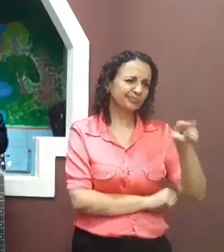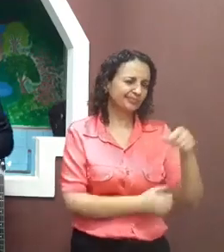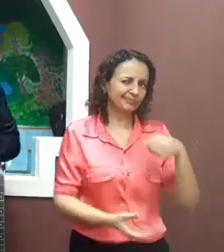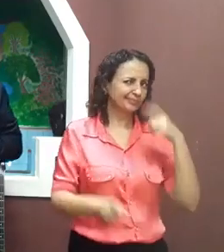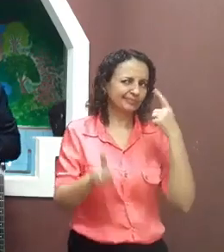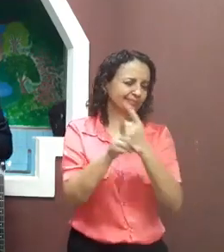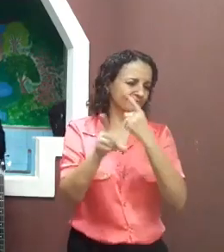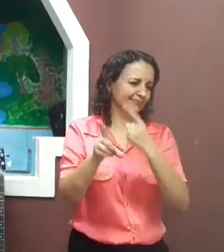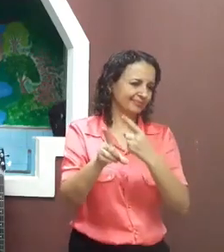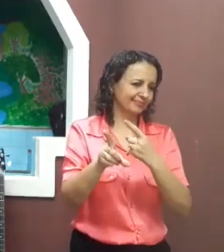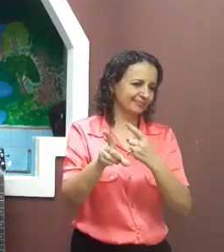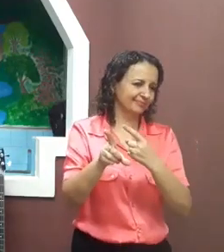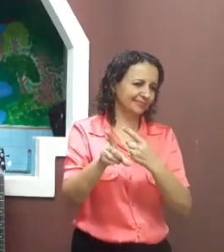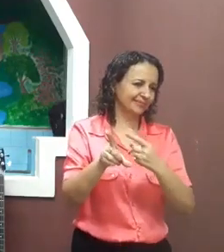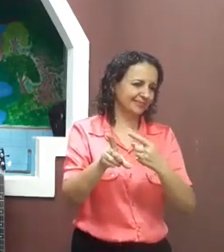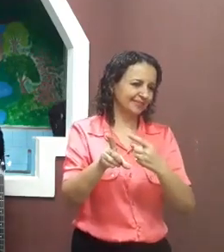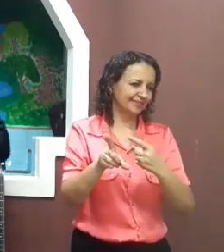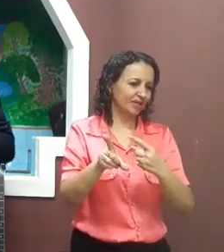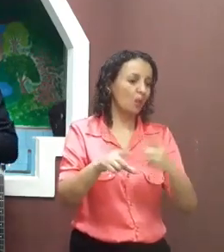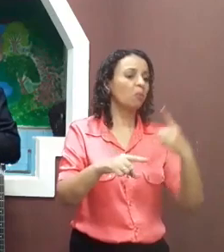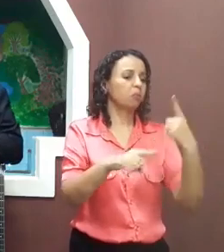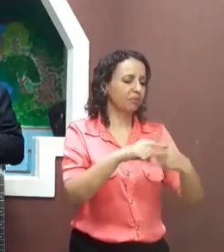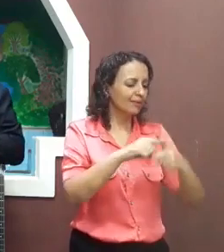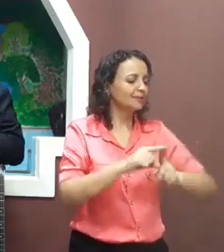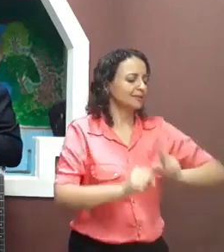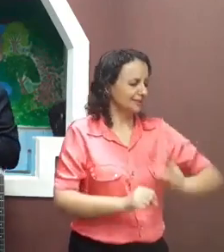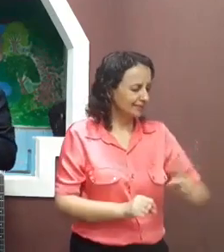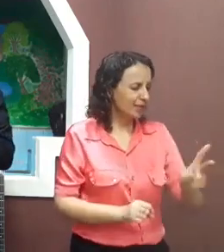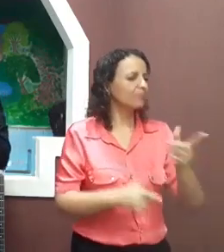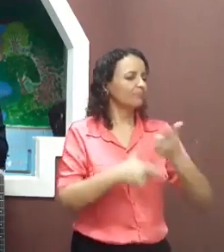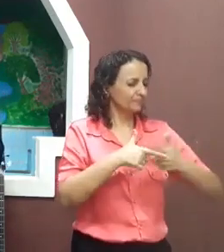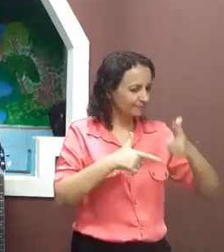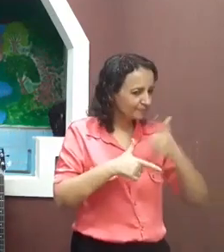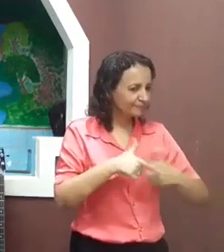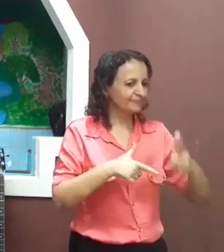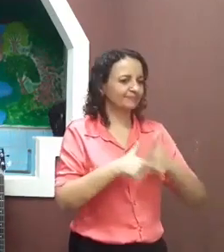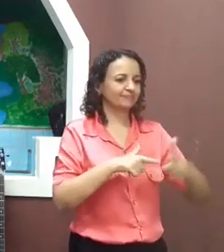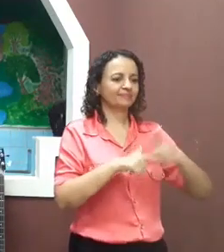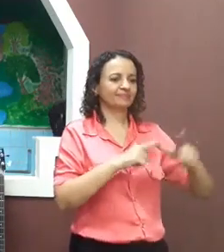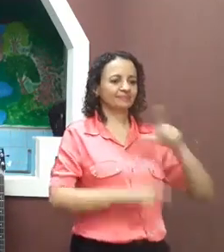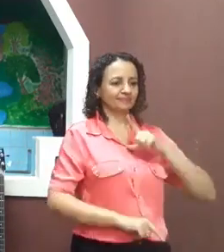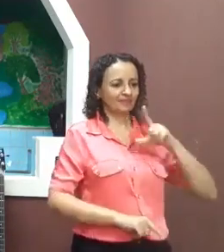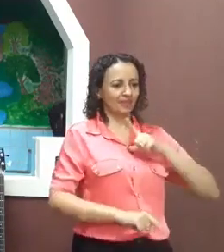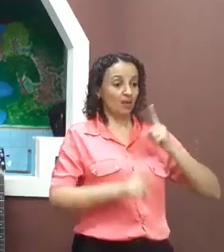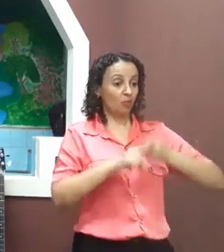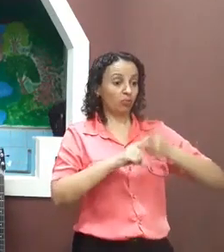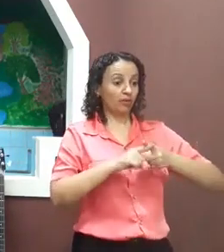vida inteira. Sabe por quê? Nunca você vai encontrar, porque a igreja perfeita é só do céu.